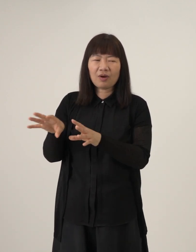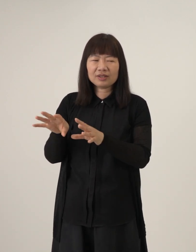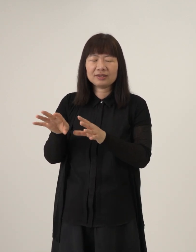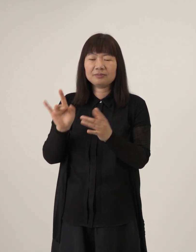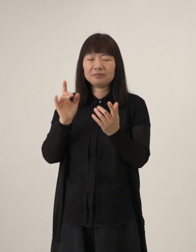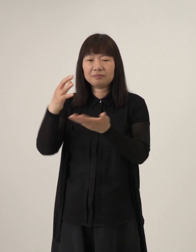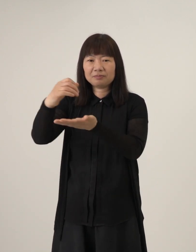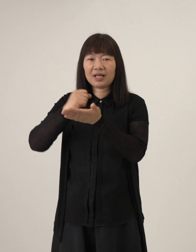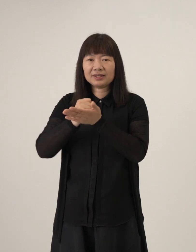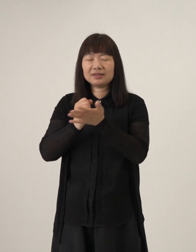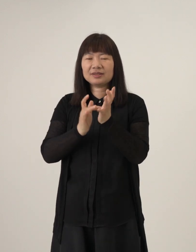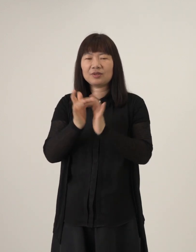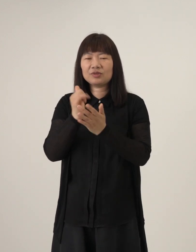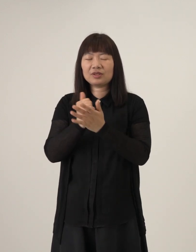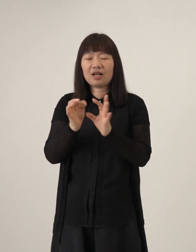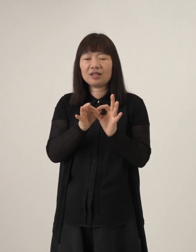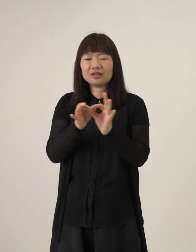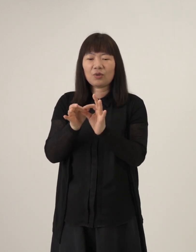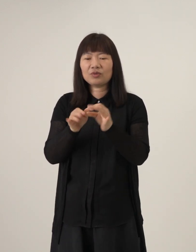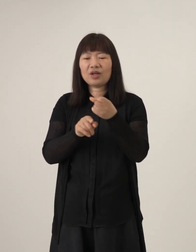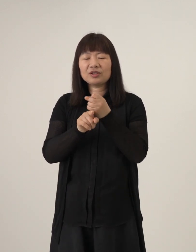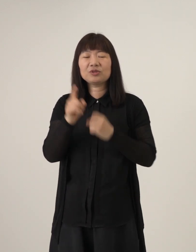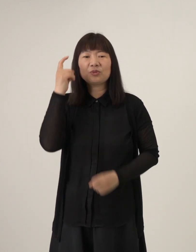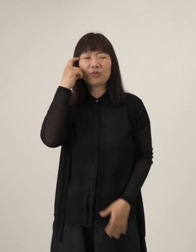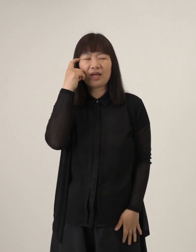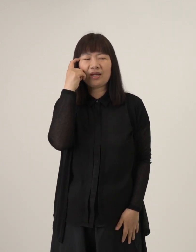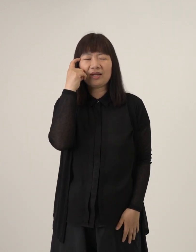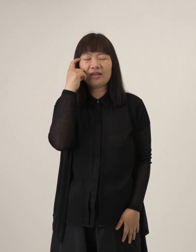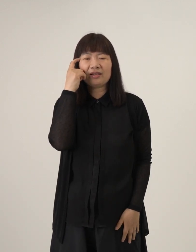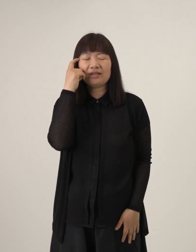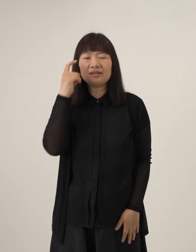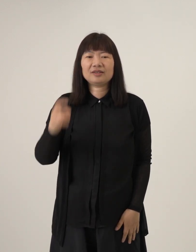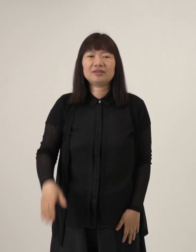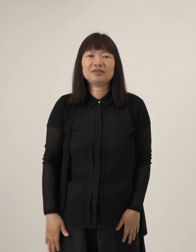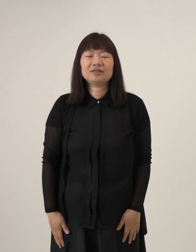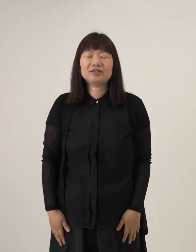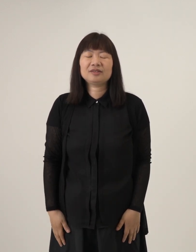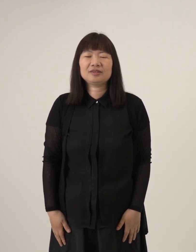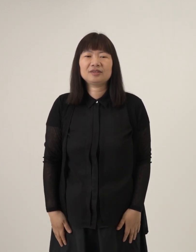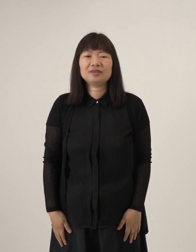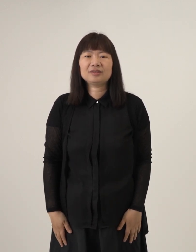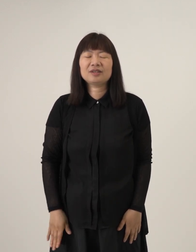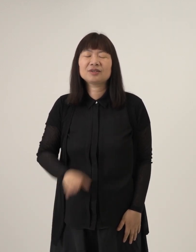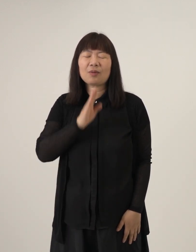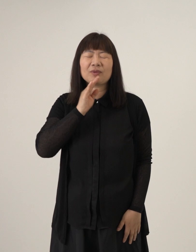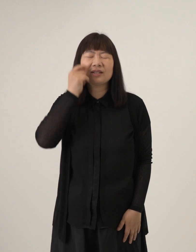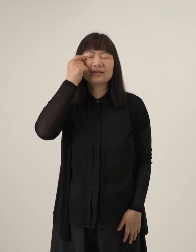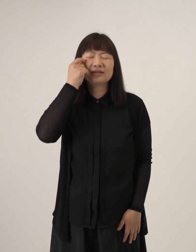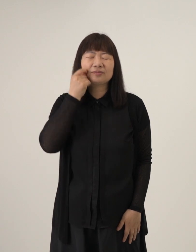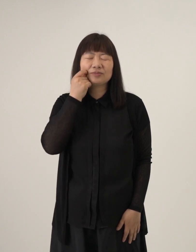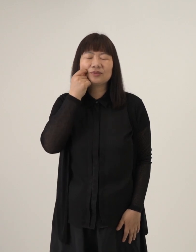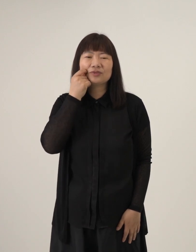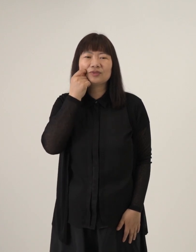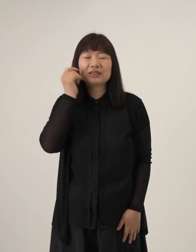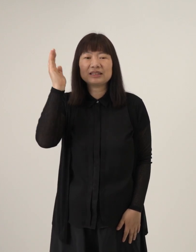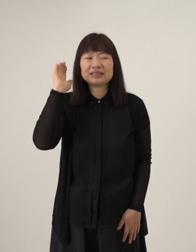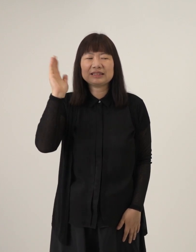버림당하신 예수님과 연결이 돼야 되냐 그 말이에요. 이게 얼마나 슬픈